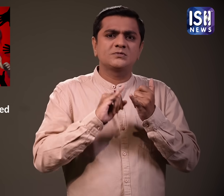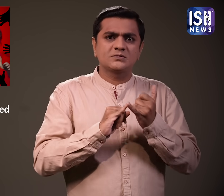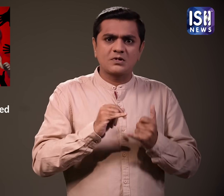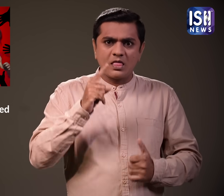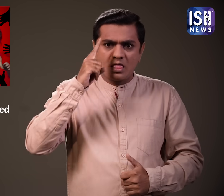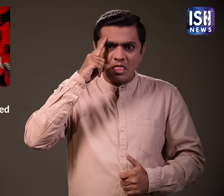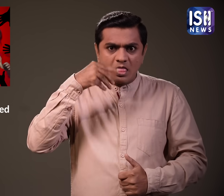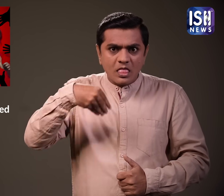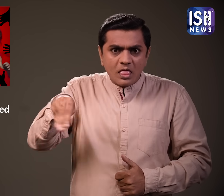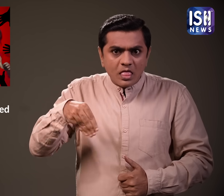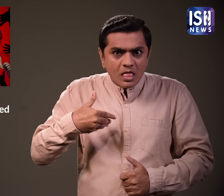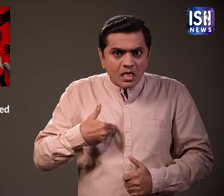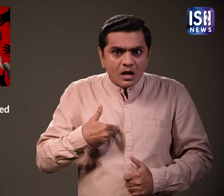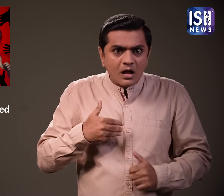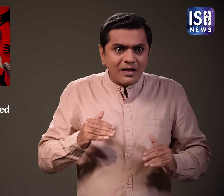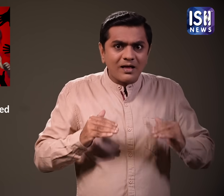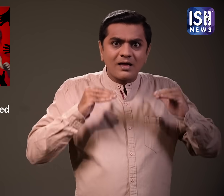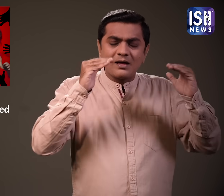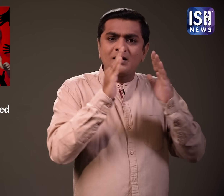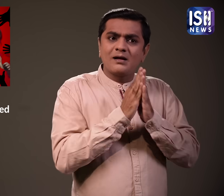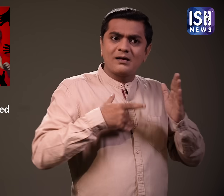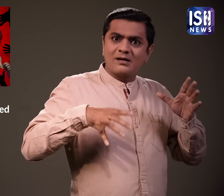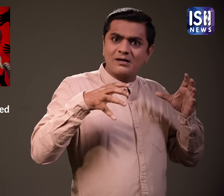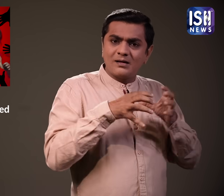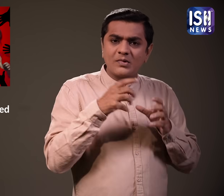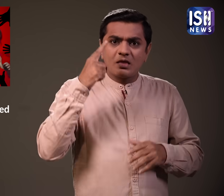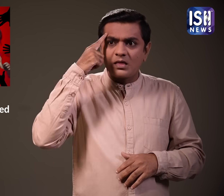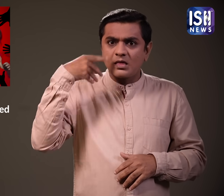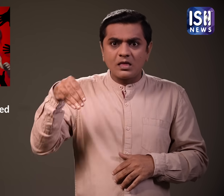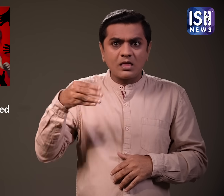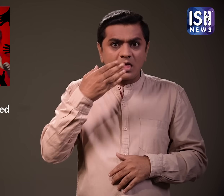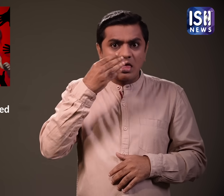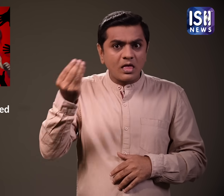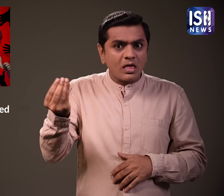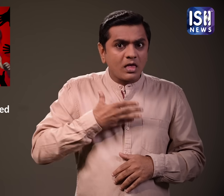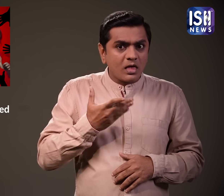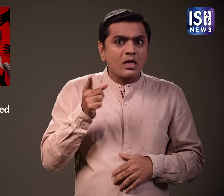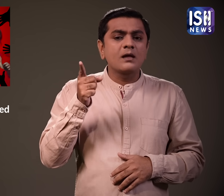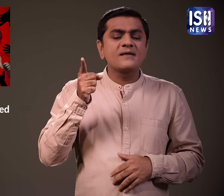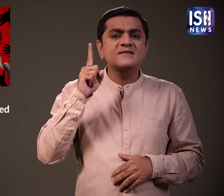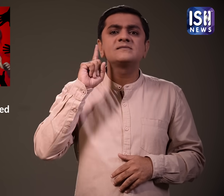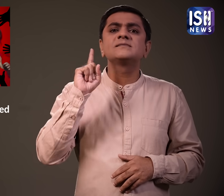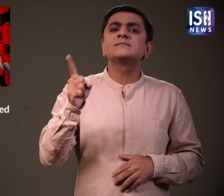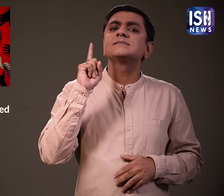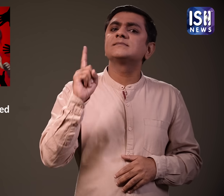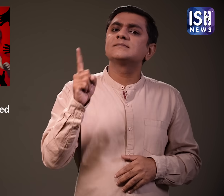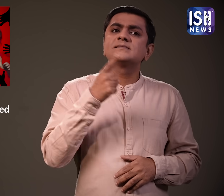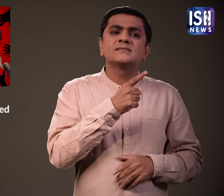प्रमोद क्रोधत हो गया और उसे ये अपने सामाजिक कद का अपमान लगा. उसी दिन रात